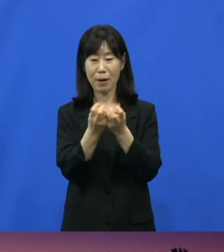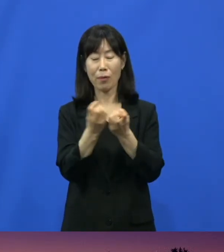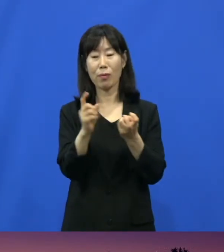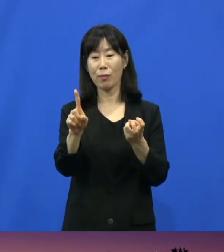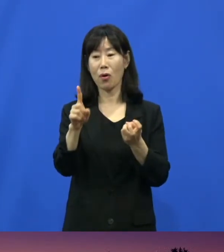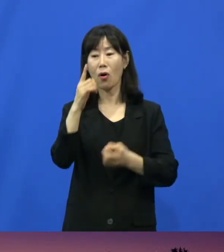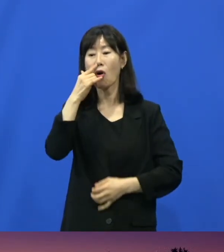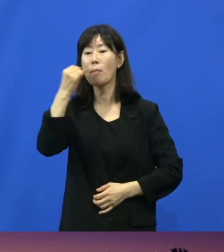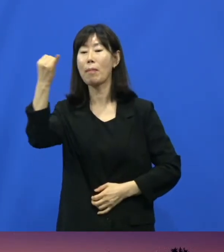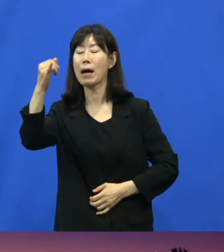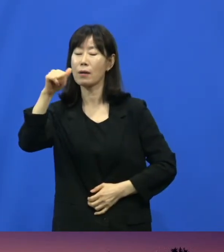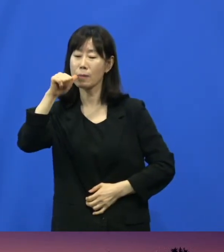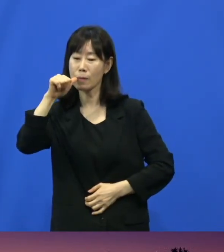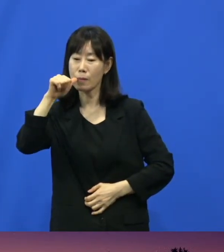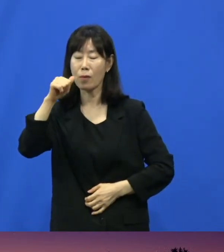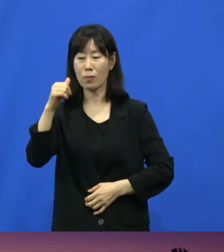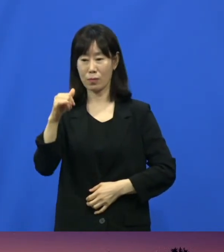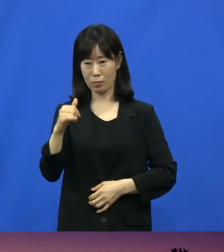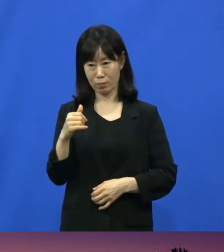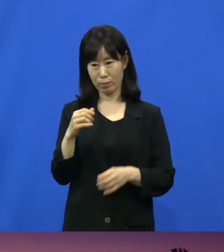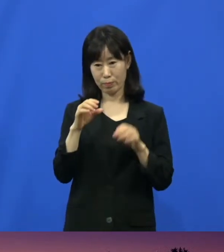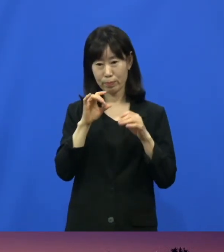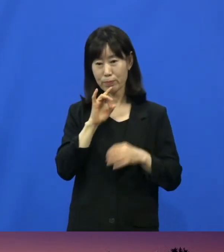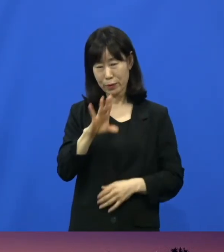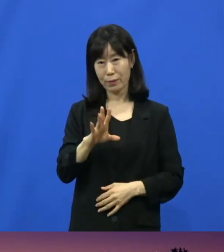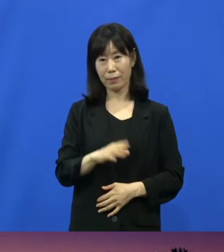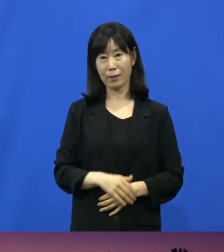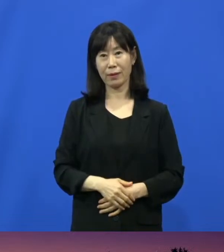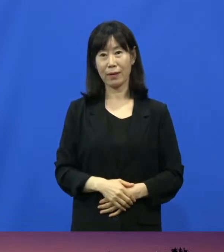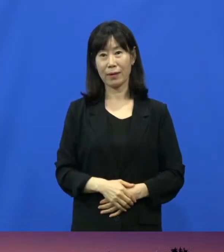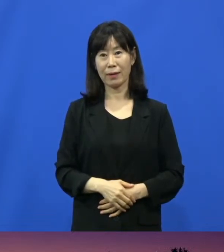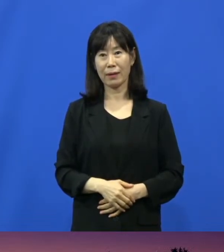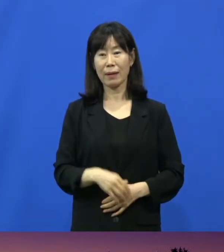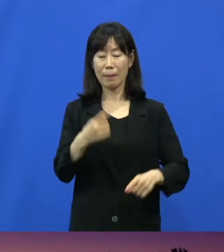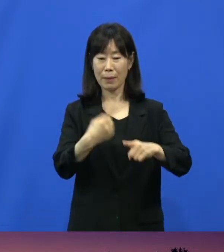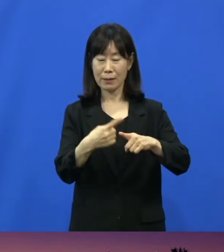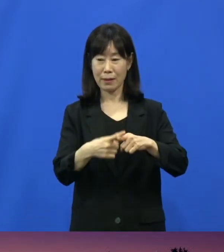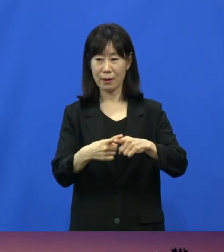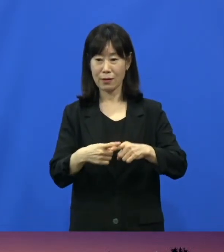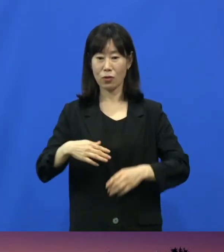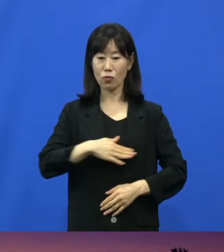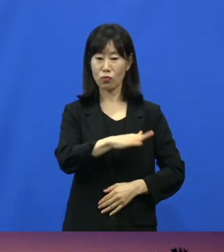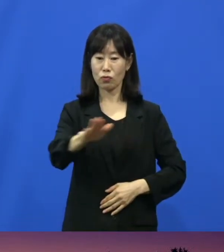여러분, 신앙생활에 우리의 갈망이 뭐여야 되겠어요? 하나님의 말씀에 대한 갈망이에요.